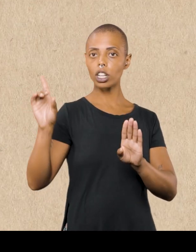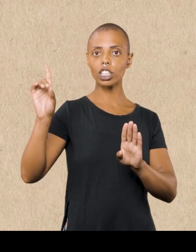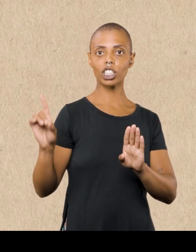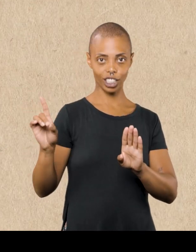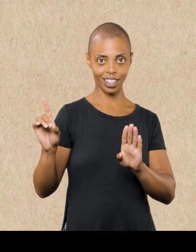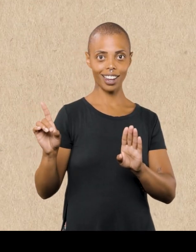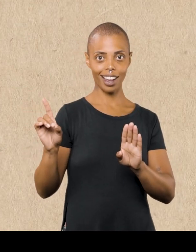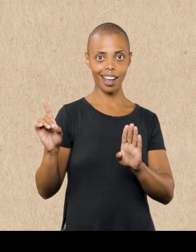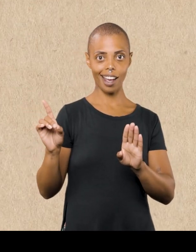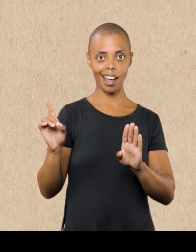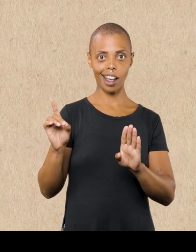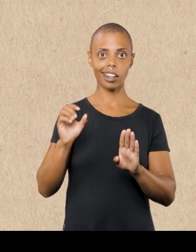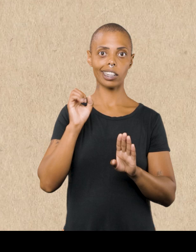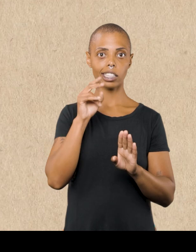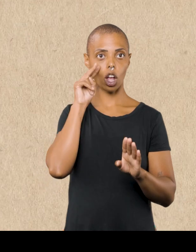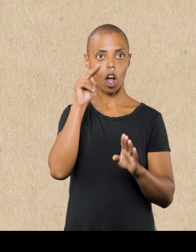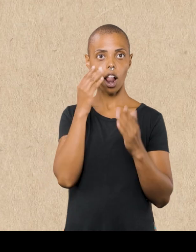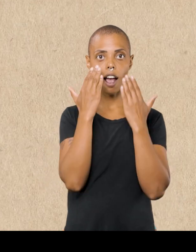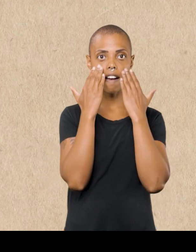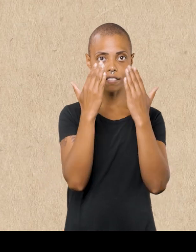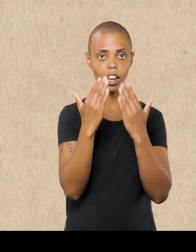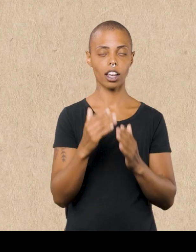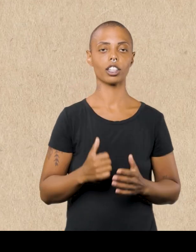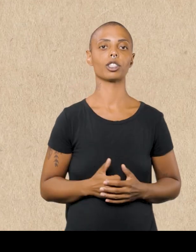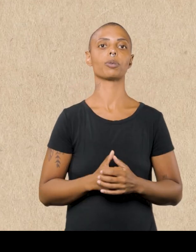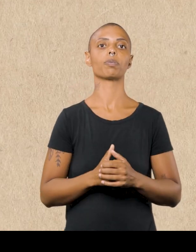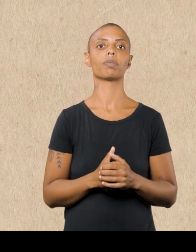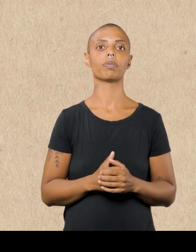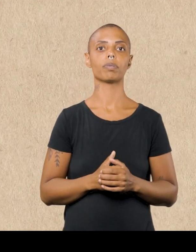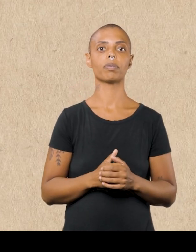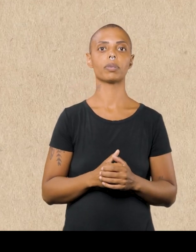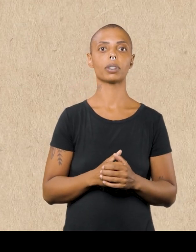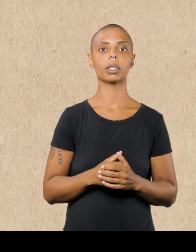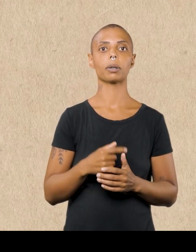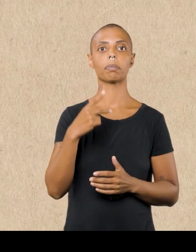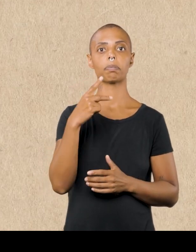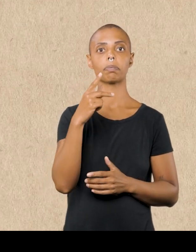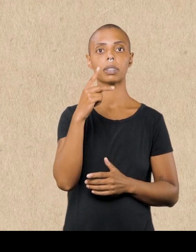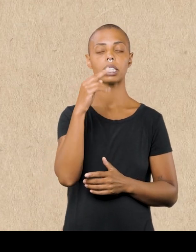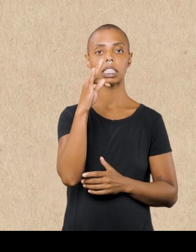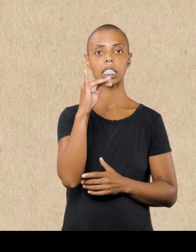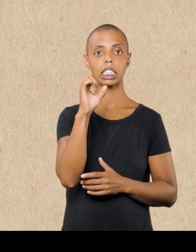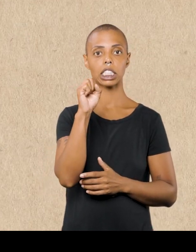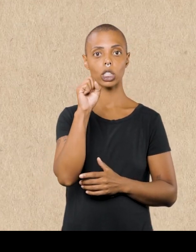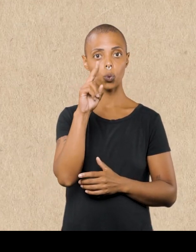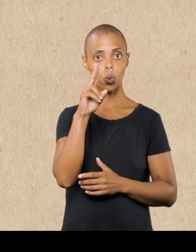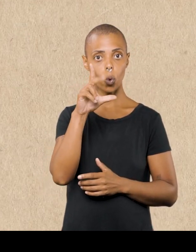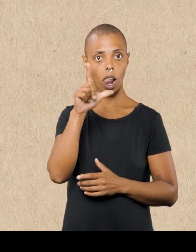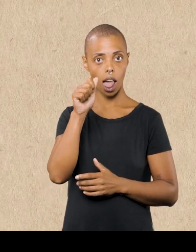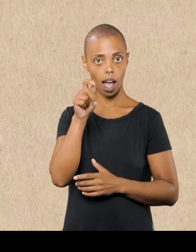na extrema direita da parede das portas de entrada da galeria, à direita para quem olha de frente.